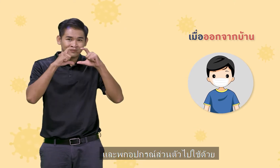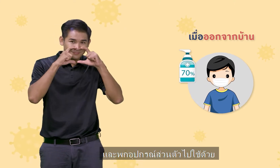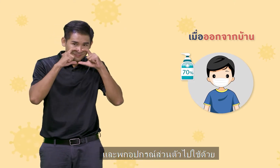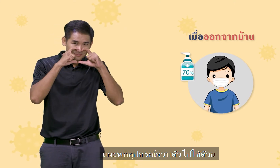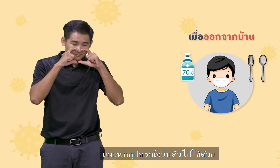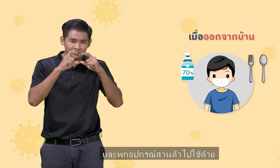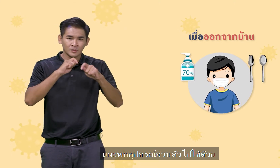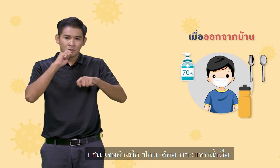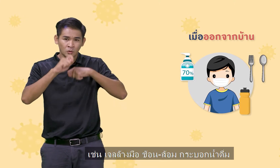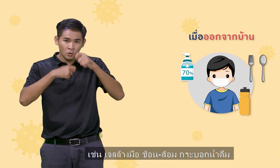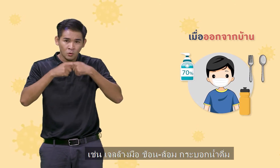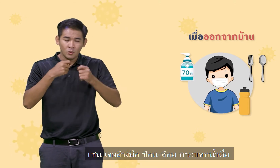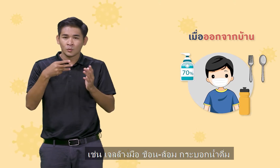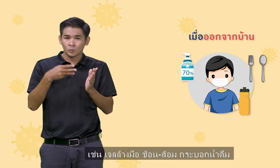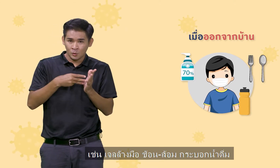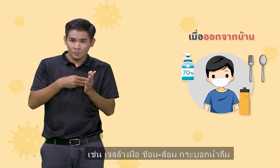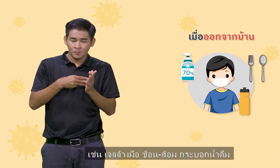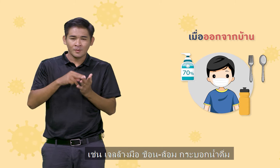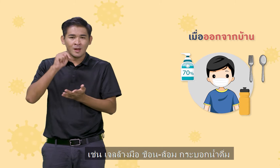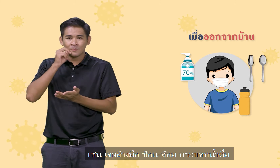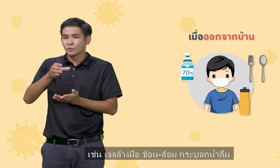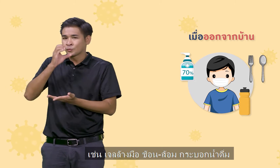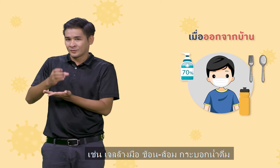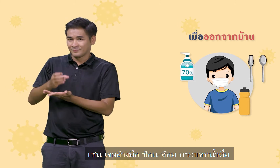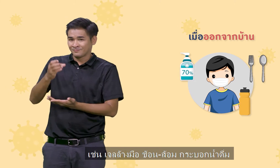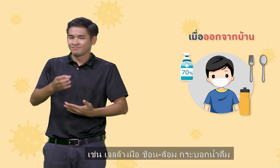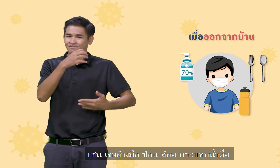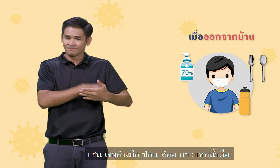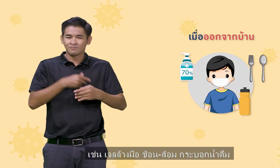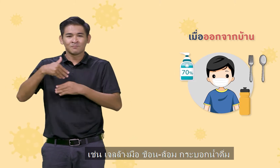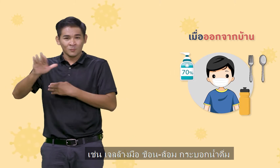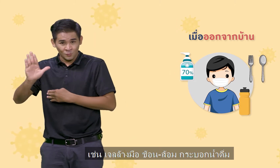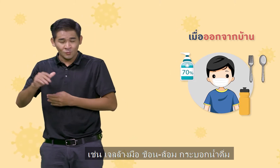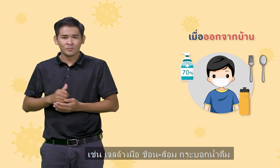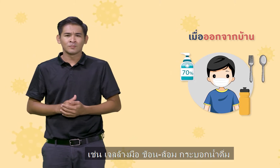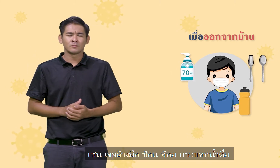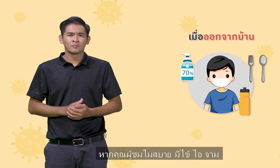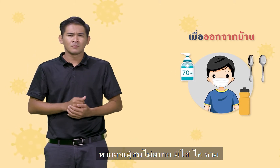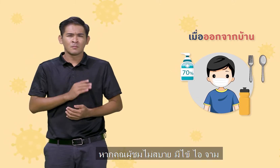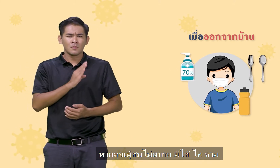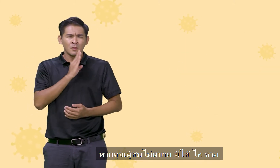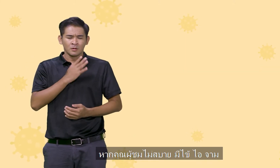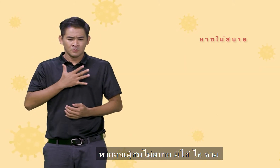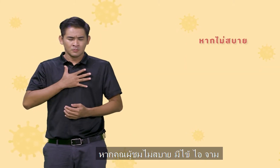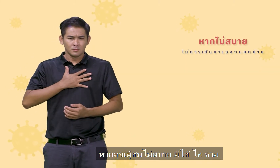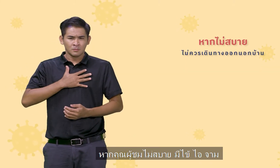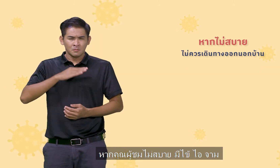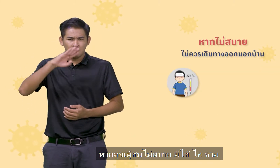วนตัวไปใช้ด้วยเช่นเจลล้างมือช้อนส้อมกระบอกน้ำดื่มหากคุณผู้ชมไม่สบายมี